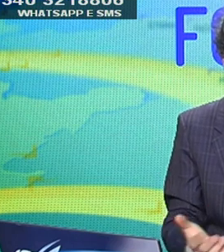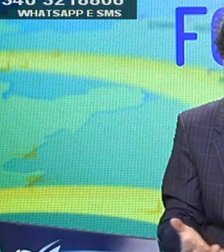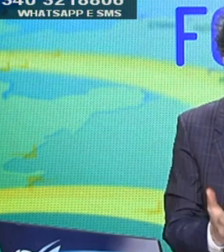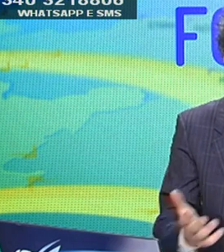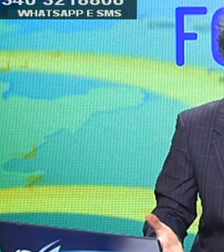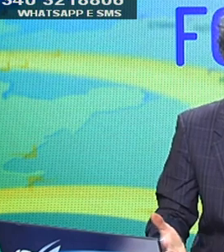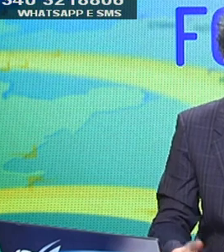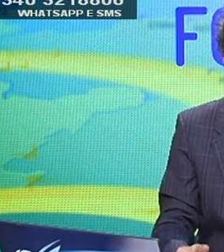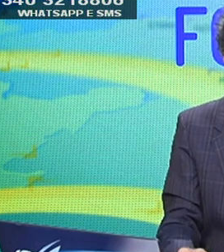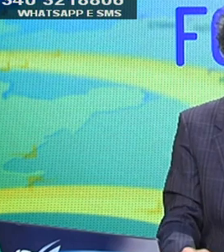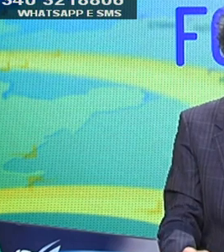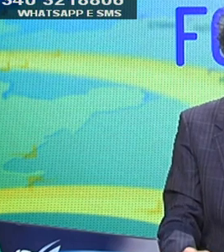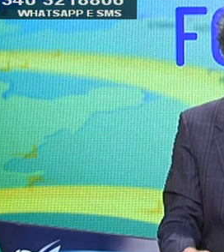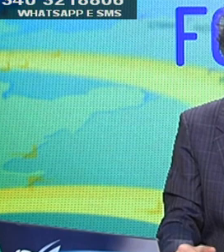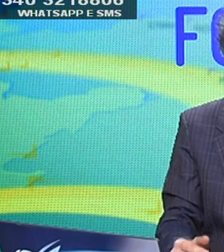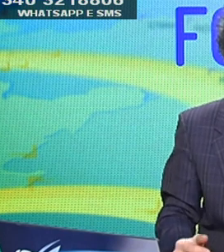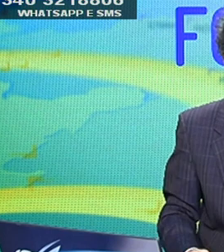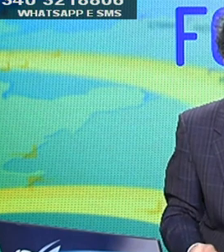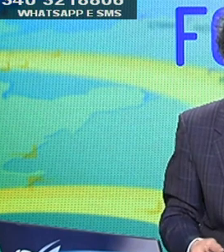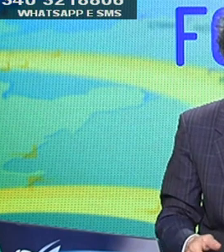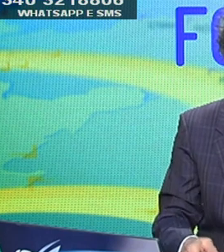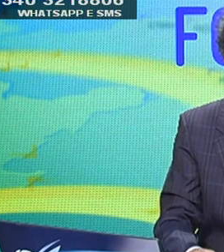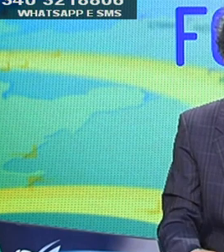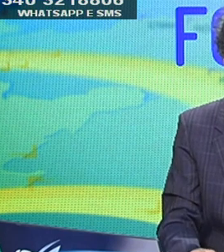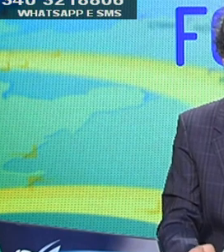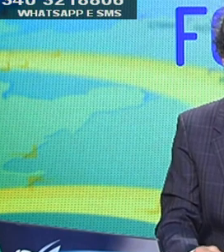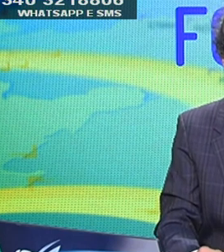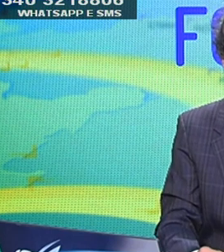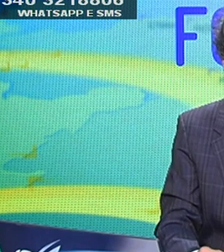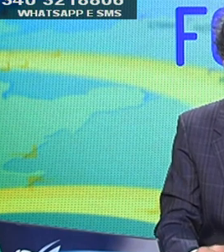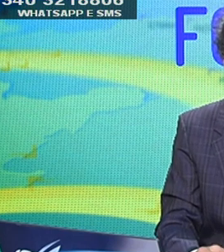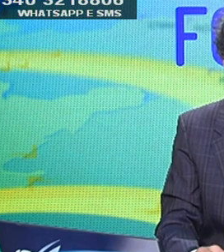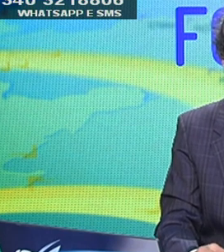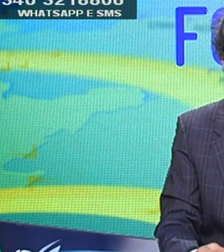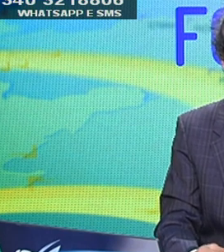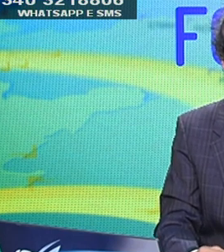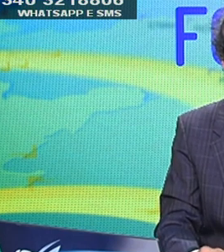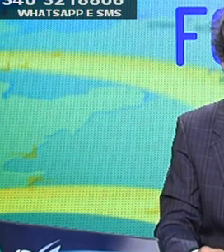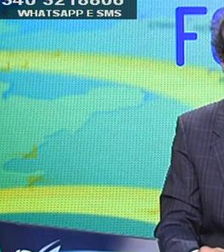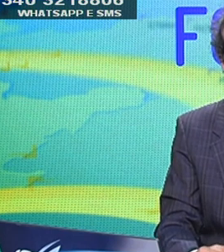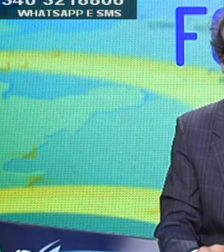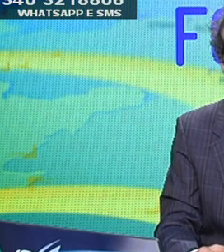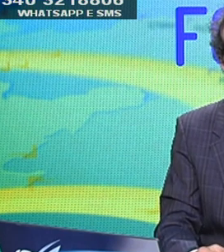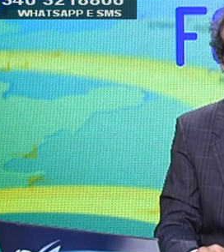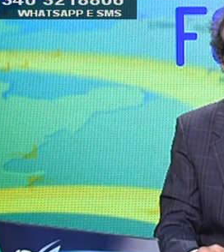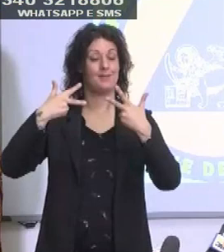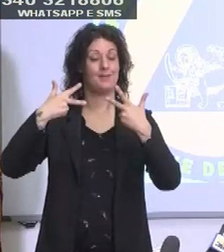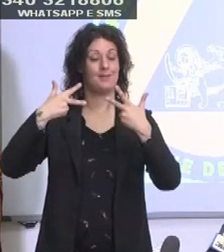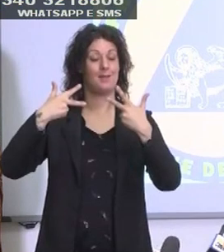cassa integrazione, ancora stanno aspettando i soldi, questa non è assolutamente una buona notizia. Andiamo un po' a sentire che cosa dice